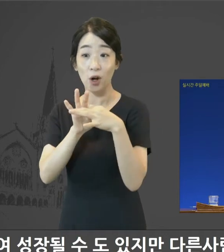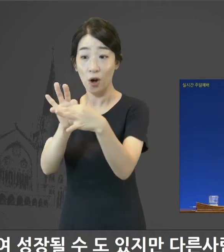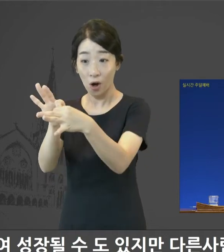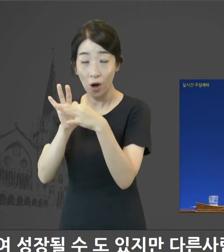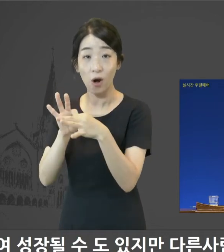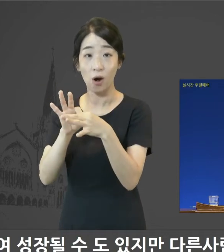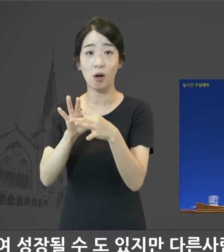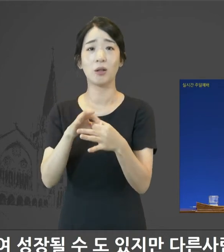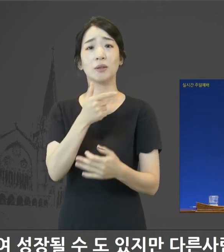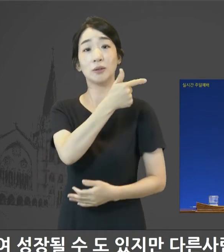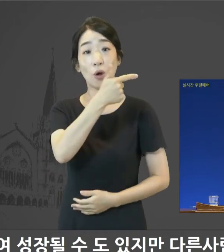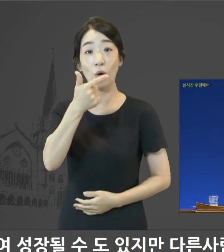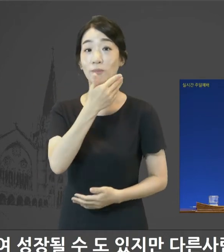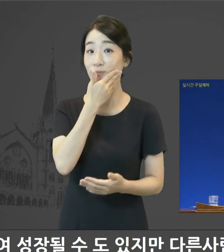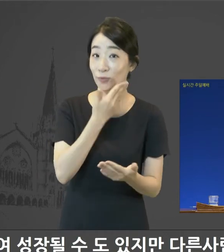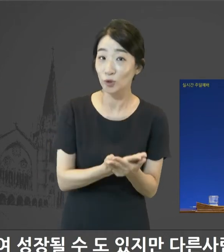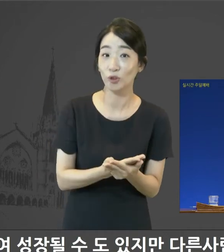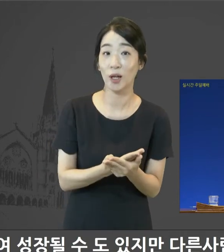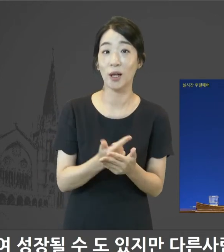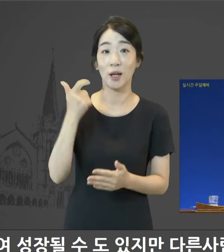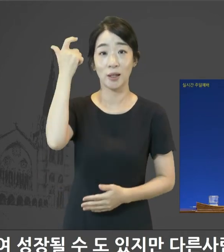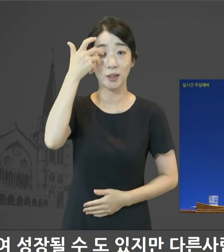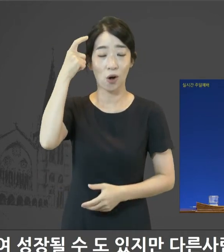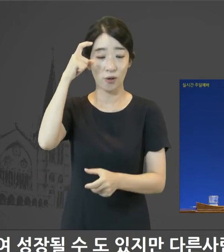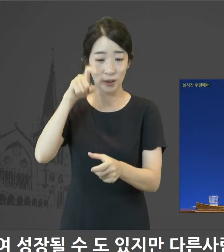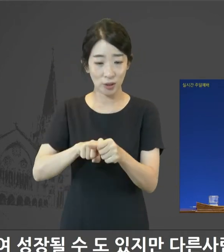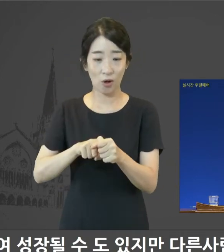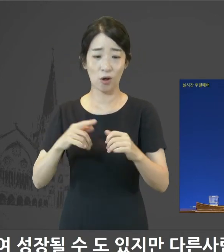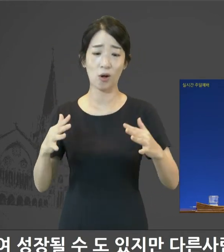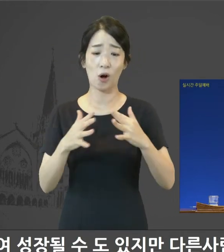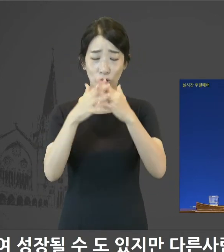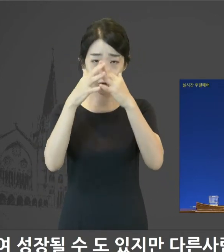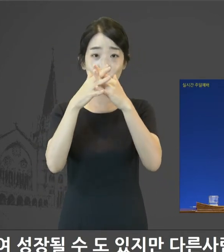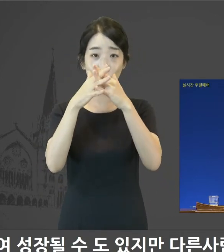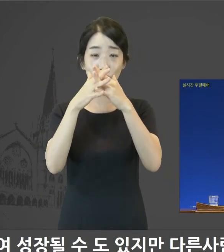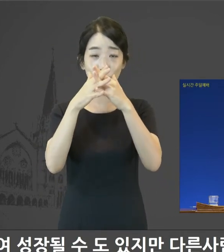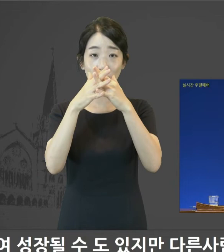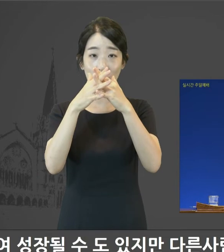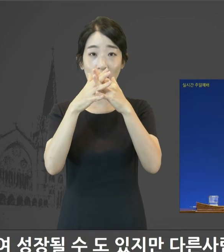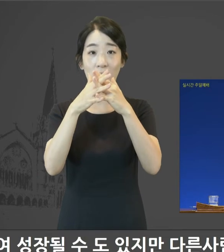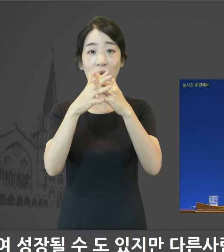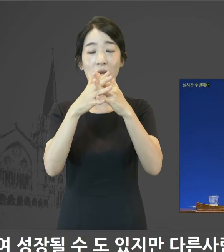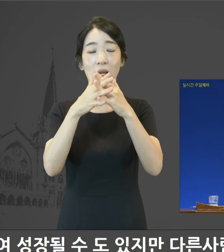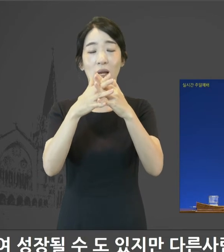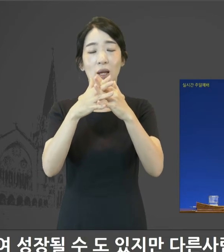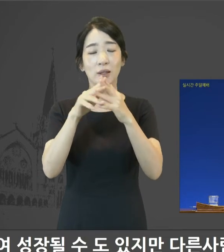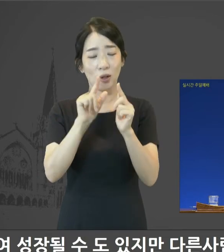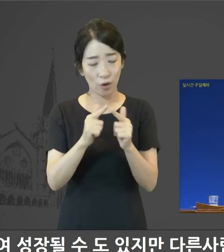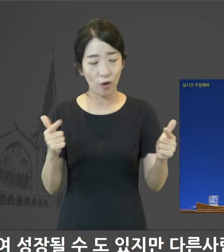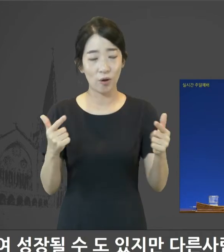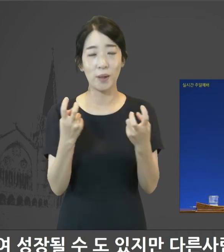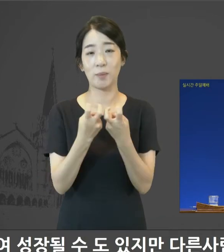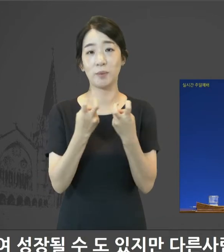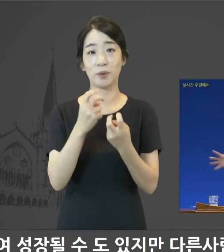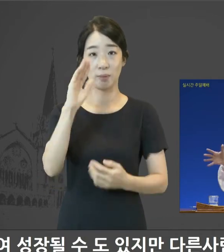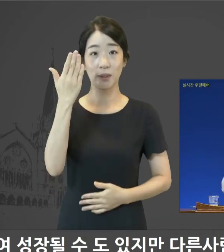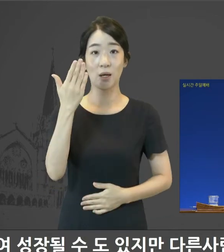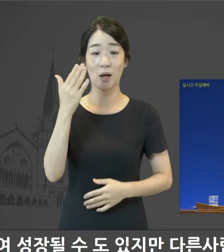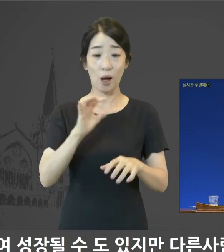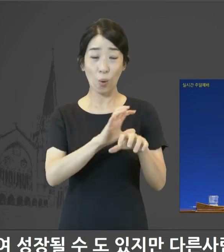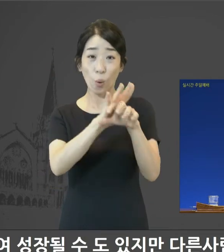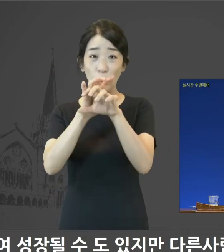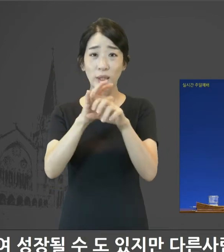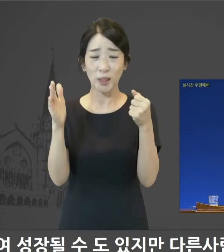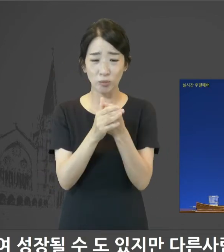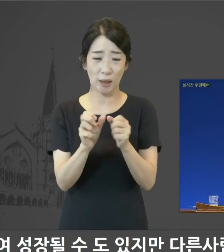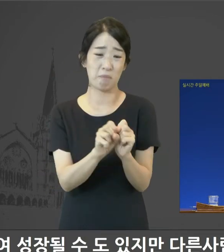얼마나 중요하고 아름다운 영적 건축물의 요소인지를 알아야 됩니다. 지금은 코로나 시대라 우리 성도들이 또 흩어져